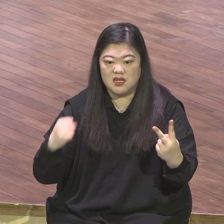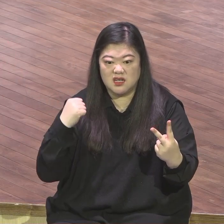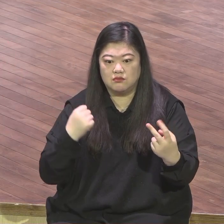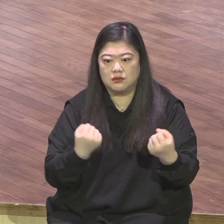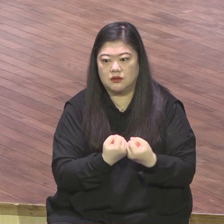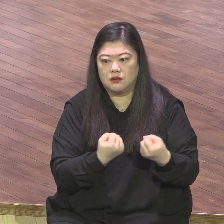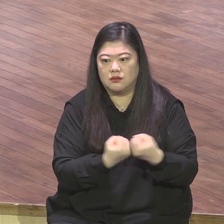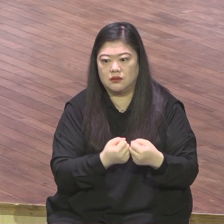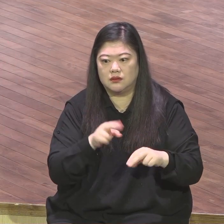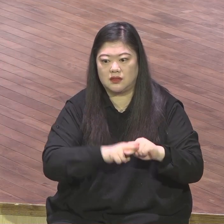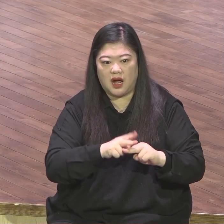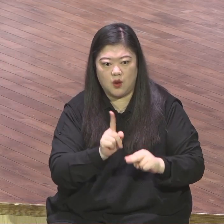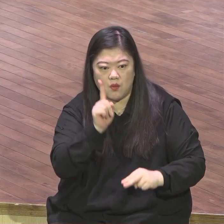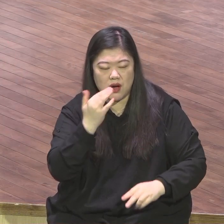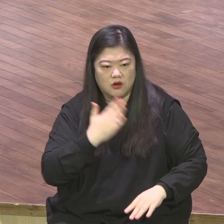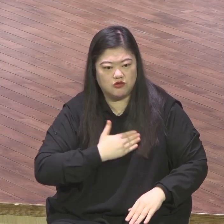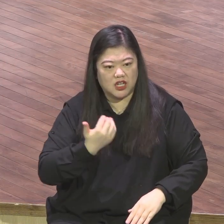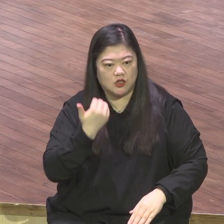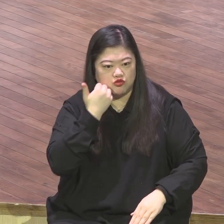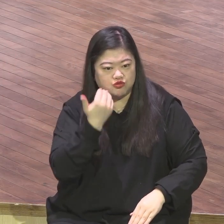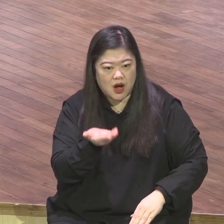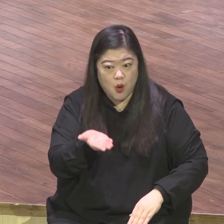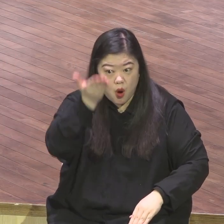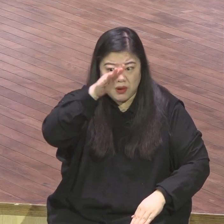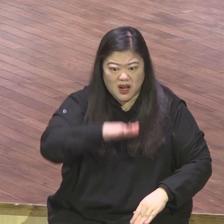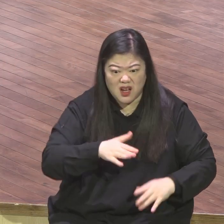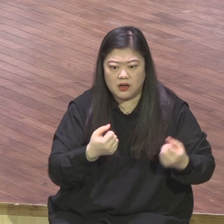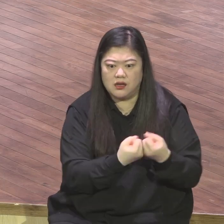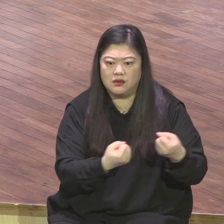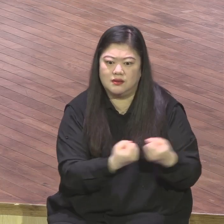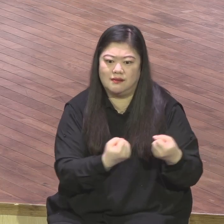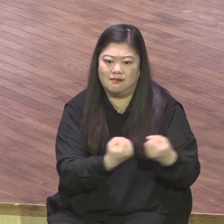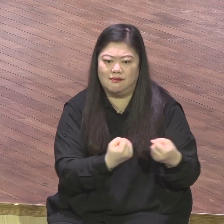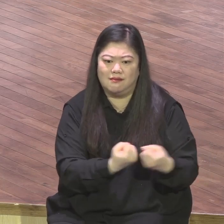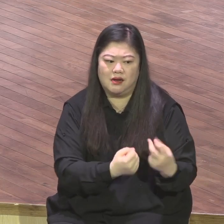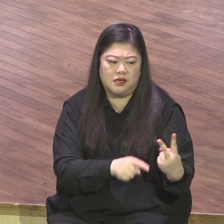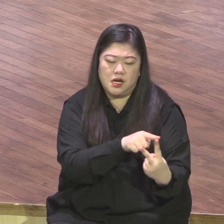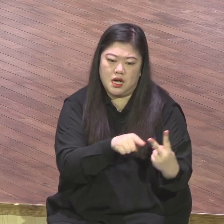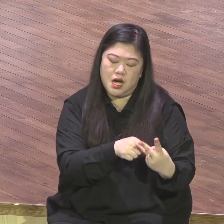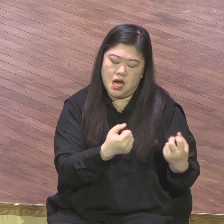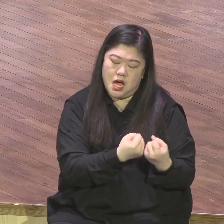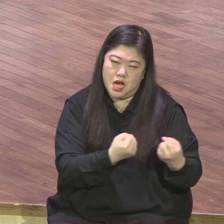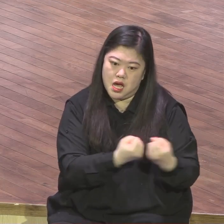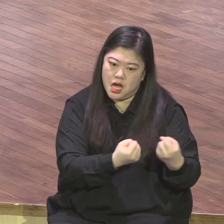서로 간에 자리 싸움 한다고. 서로 간에 질투하고 시샘을 하다 보니까